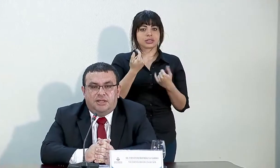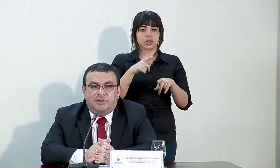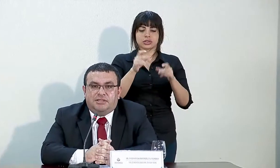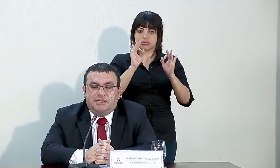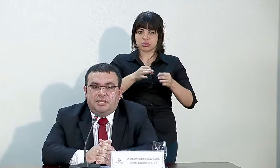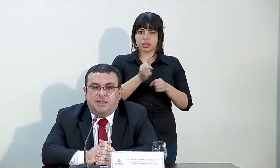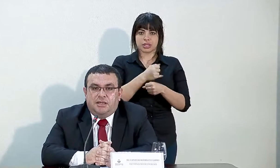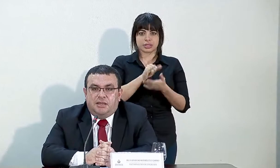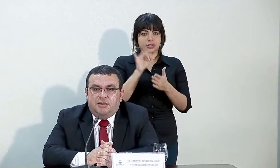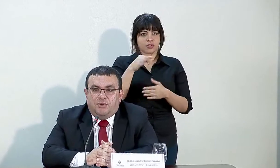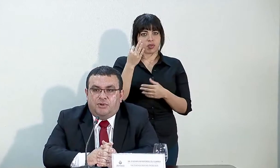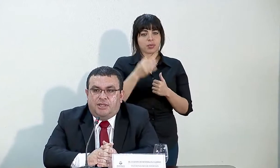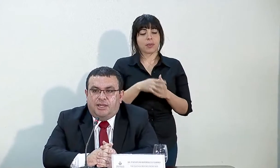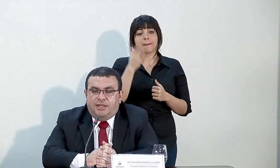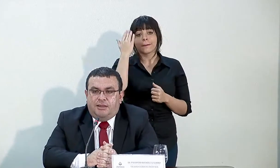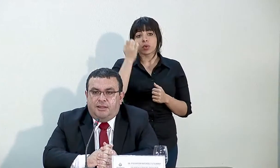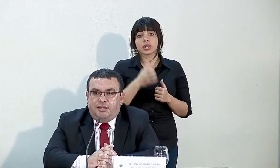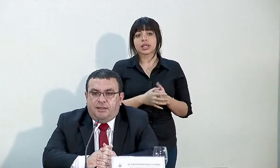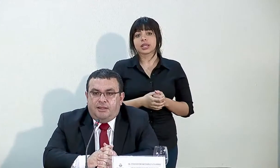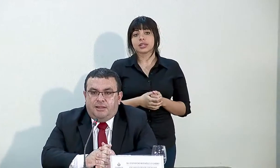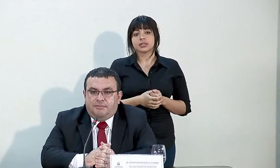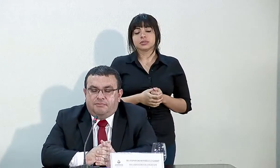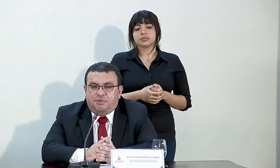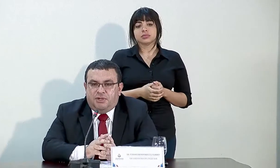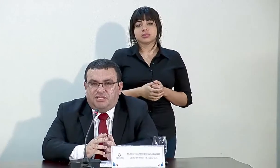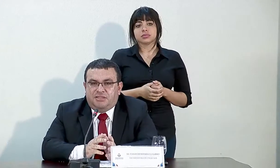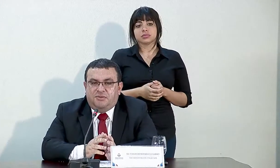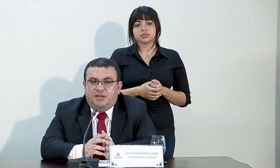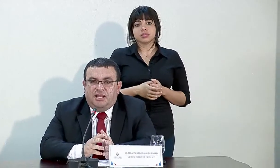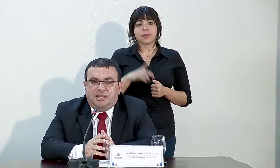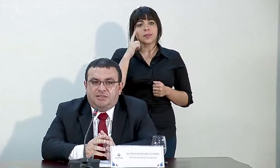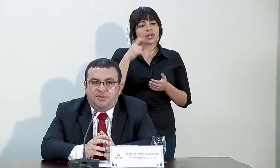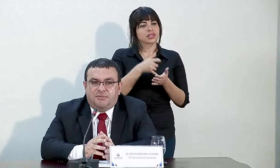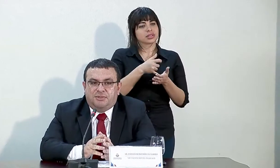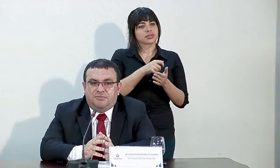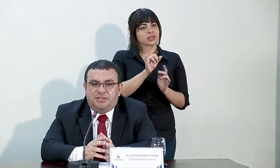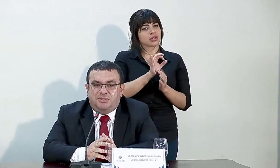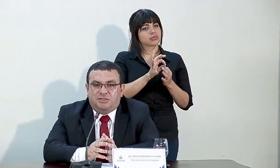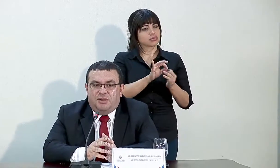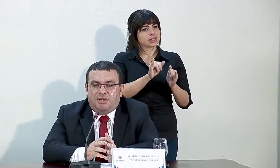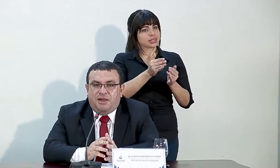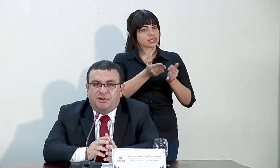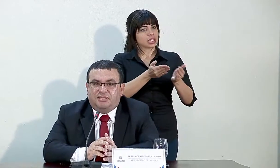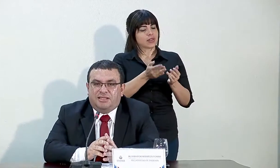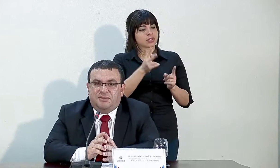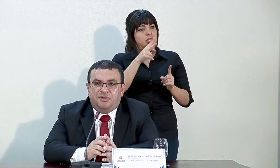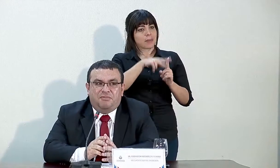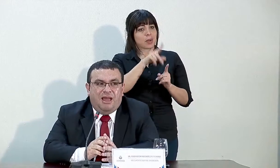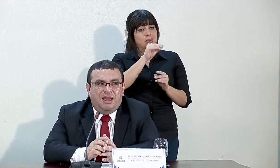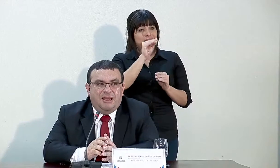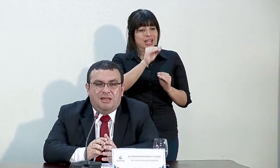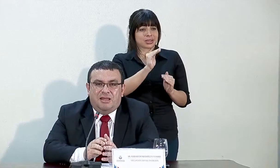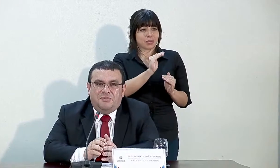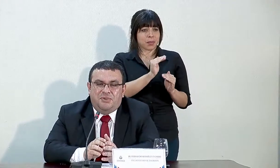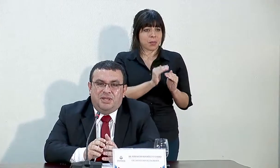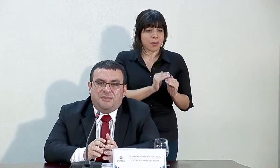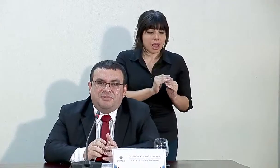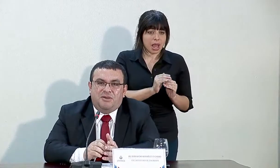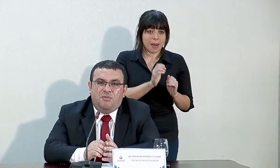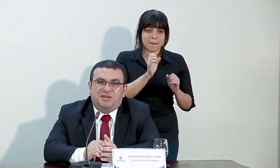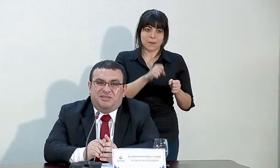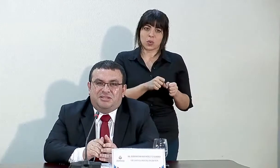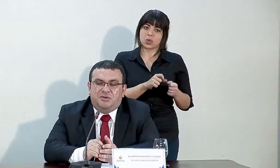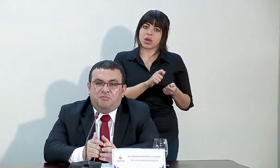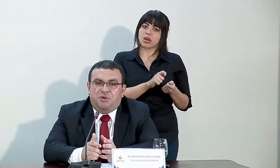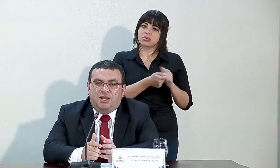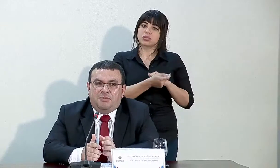decidió hacerlo así porque por la sensibilidad que hay sobre ambos servicios, aplicar una tasa muy baja podría más